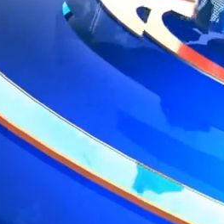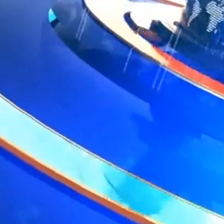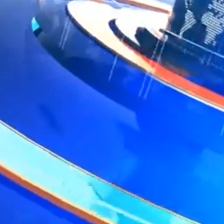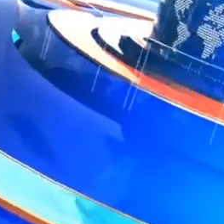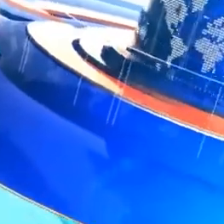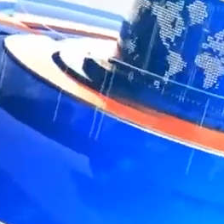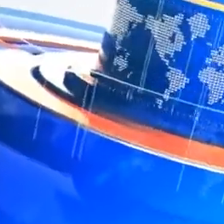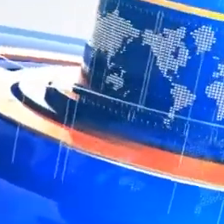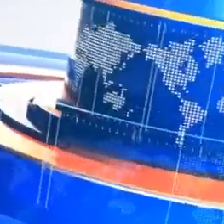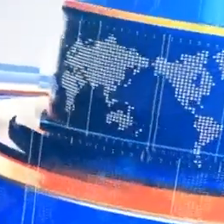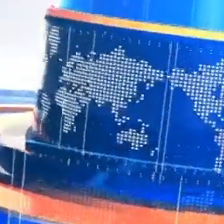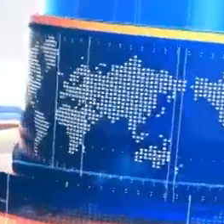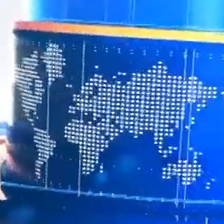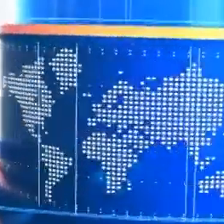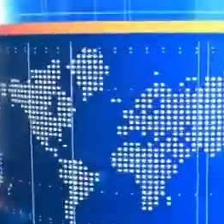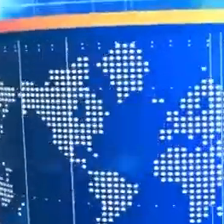Tango.